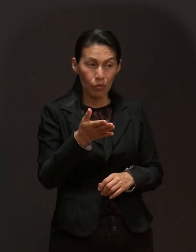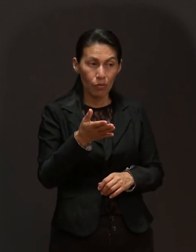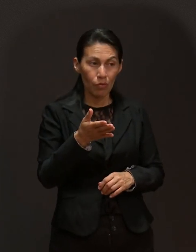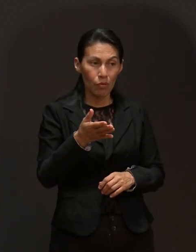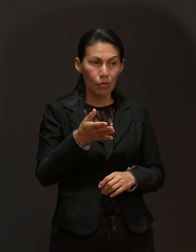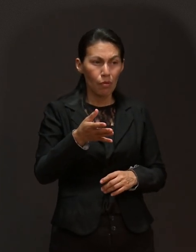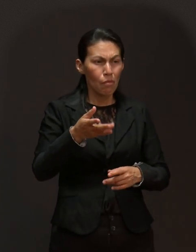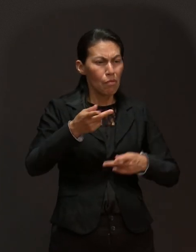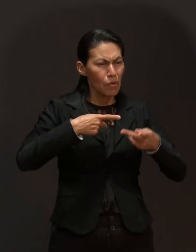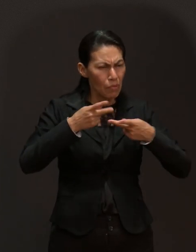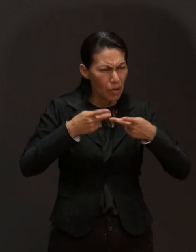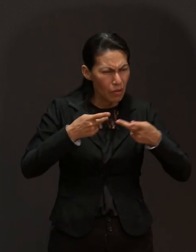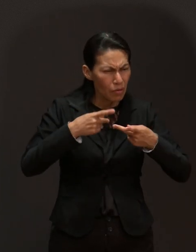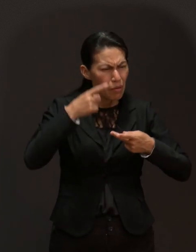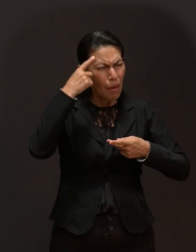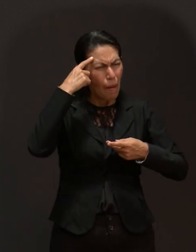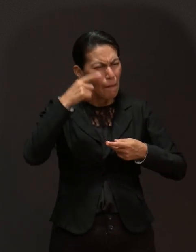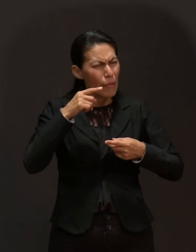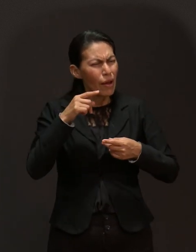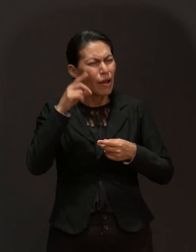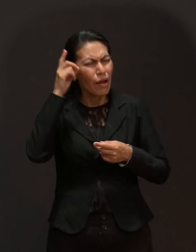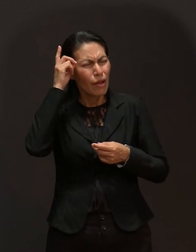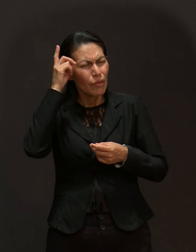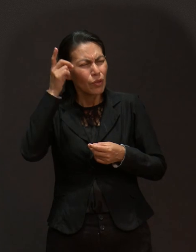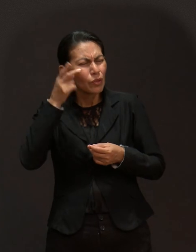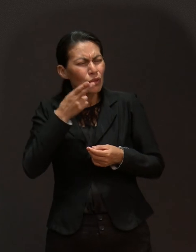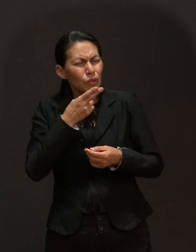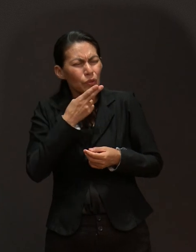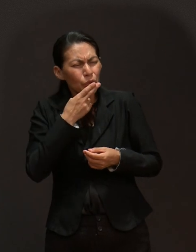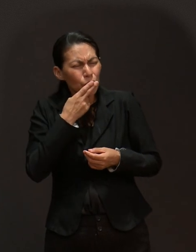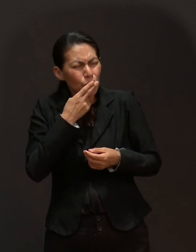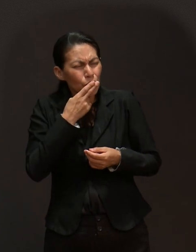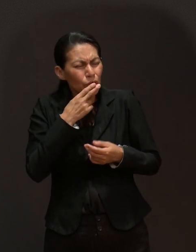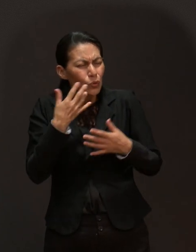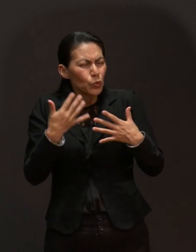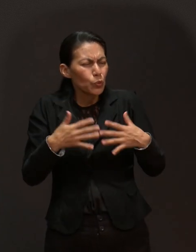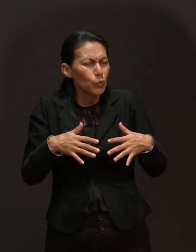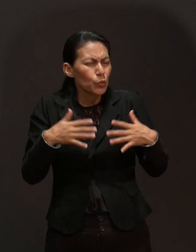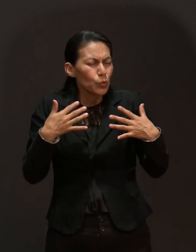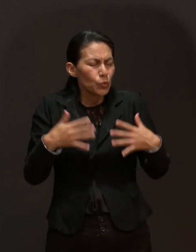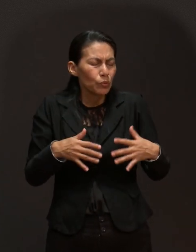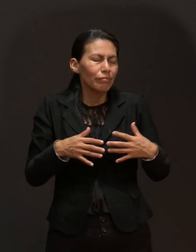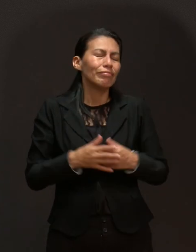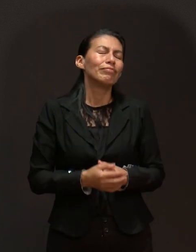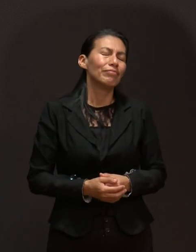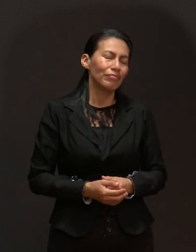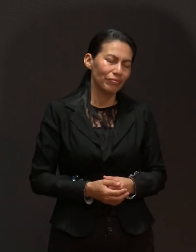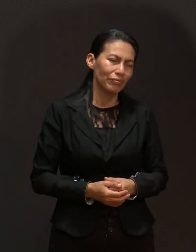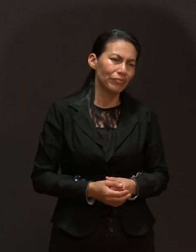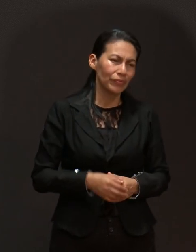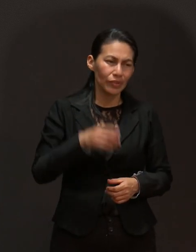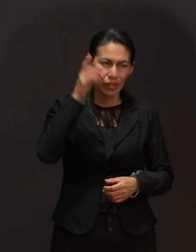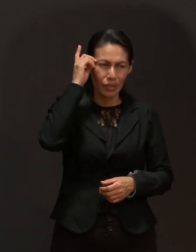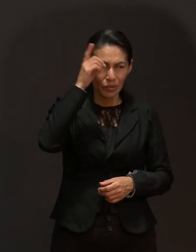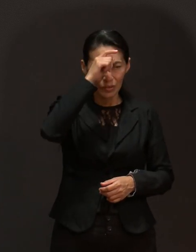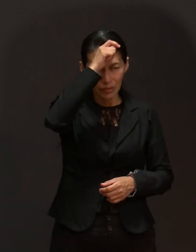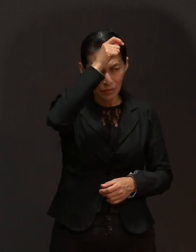adiestrándote Para ser un instrumento Más fino y útil En las manos de Dios